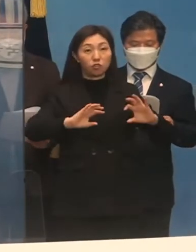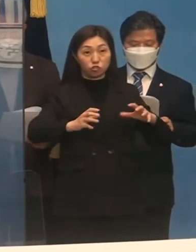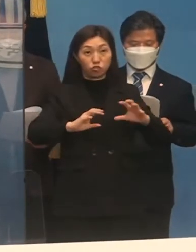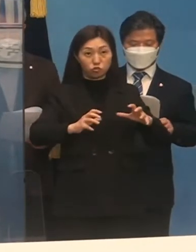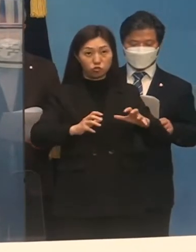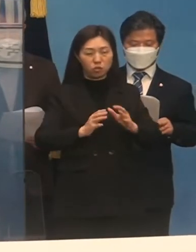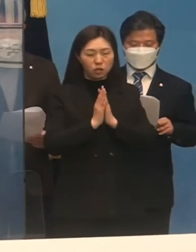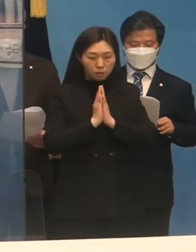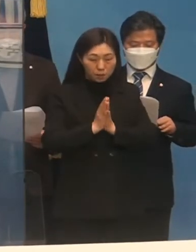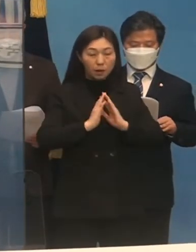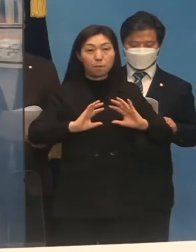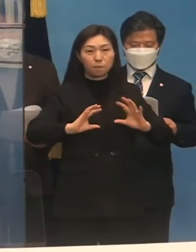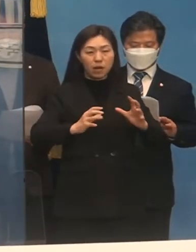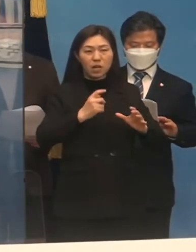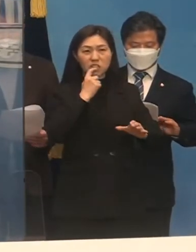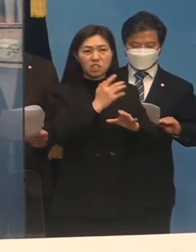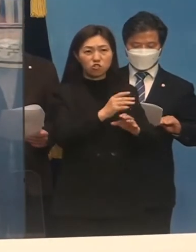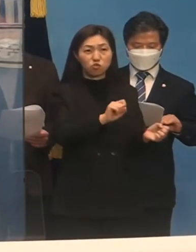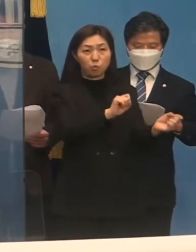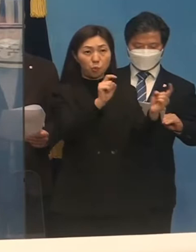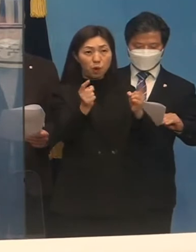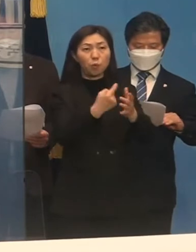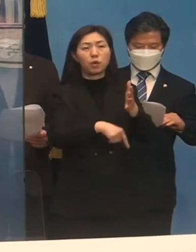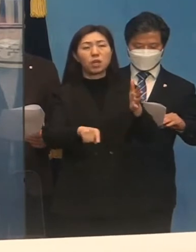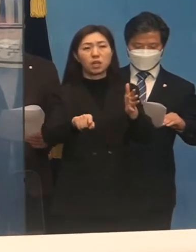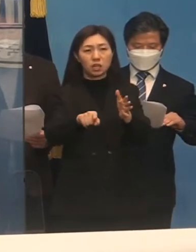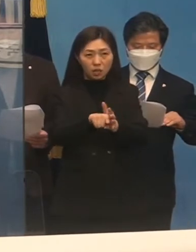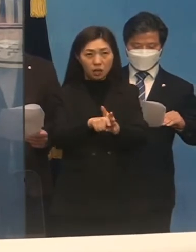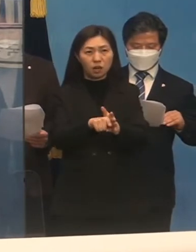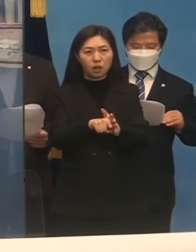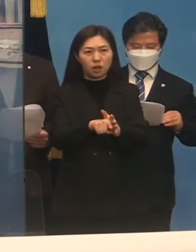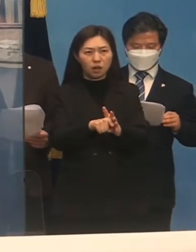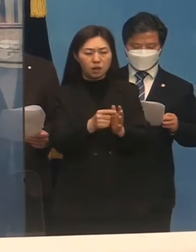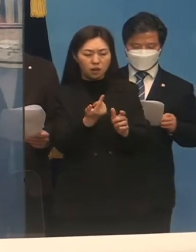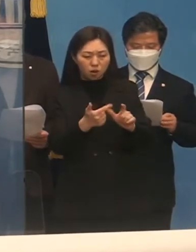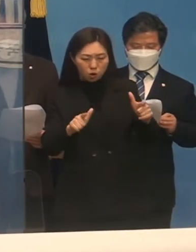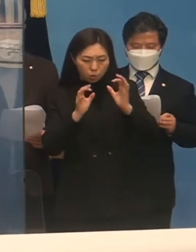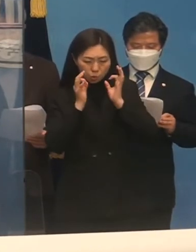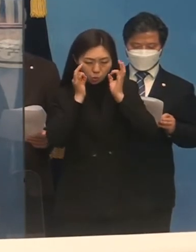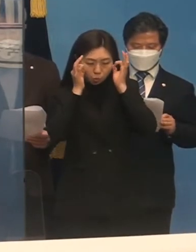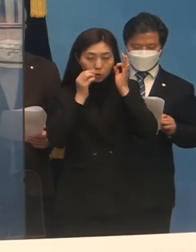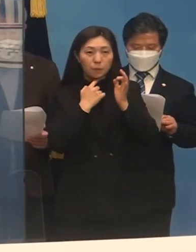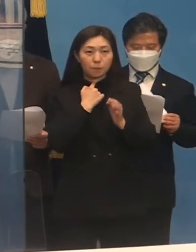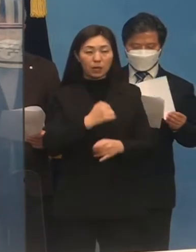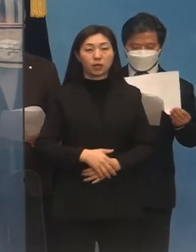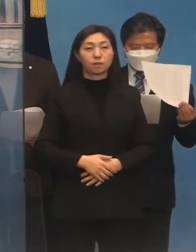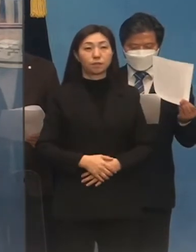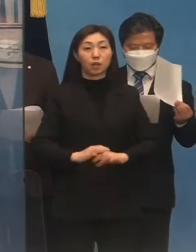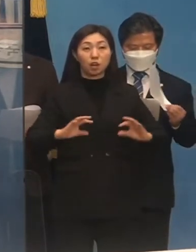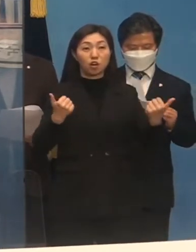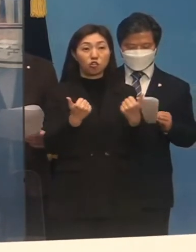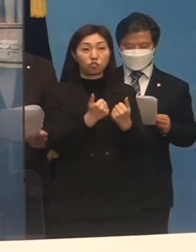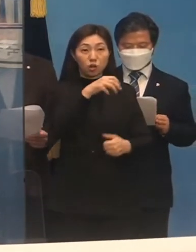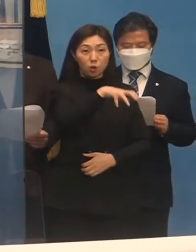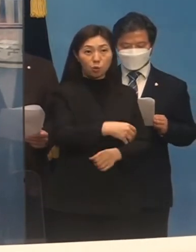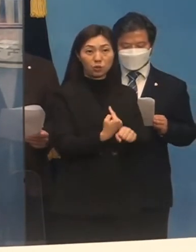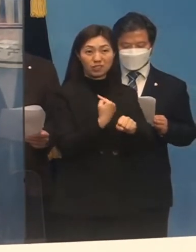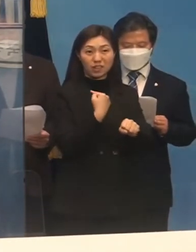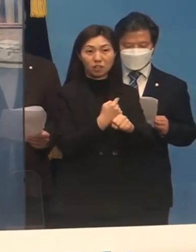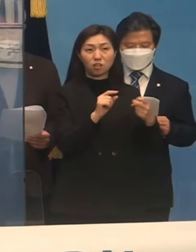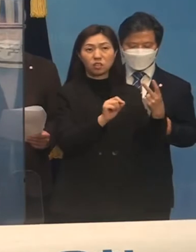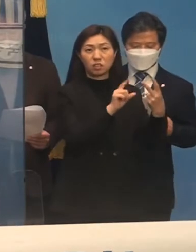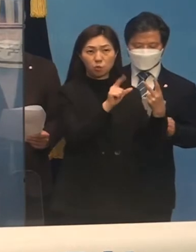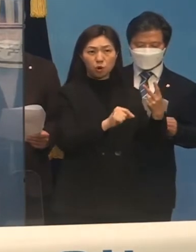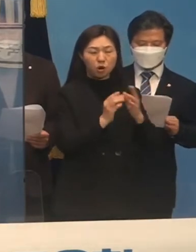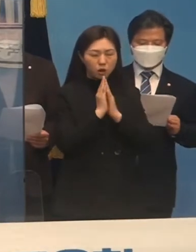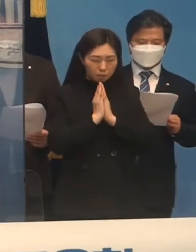대한민국도 미얀마 민주주의와 평화 회복을 위해 노력에 앞장섰습니다. 국회는 지난해 2월